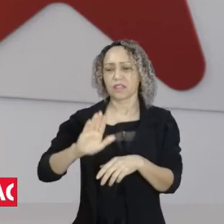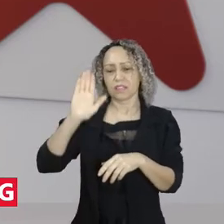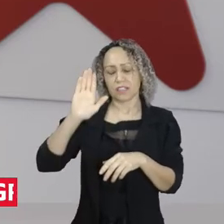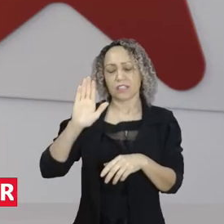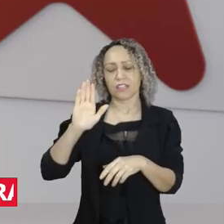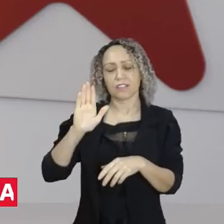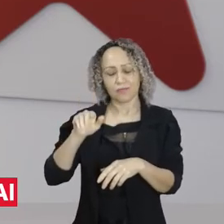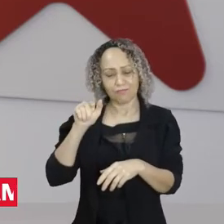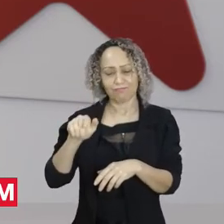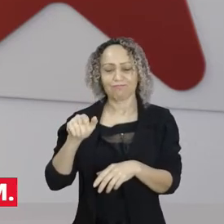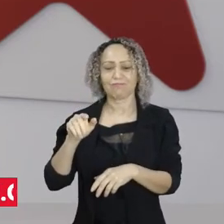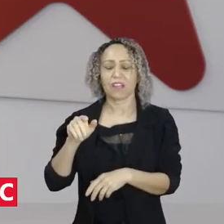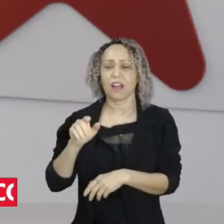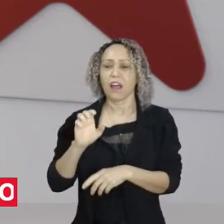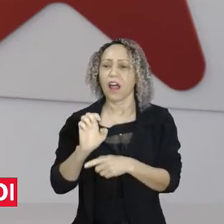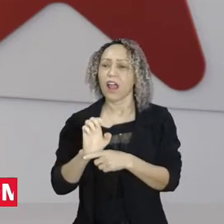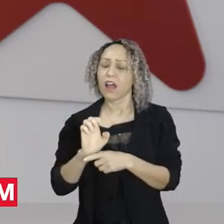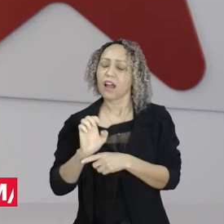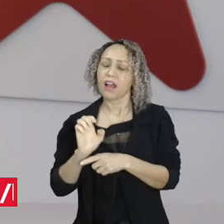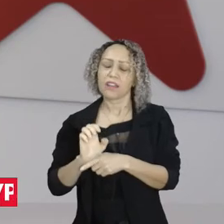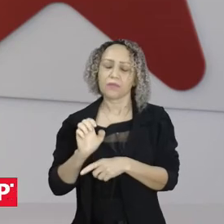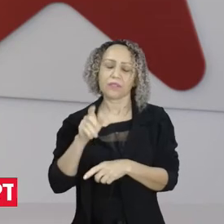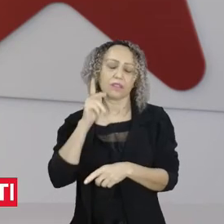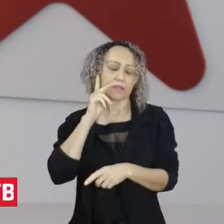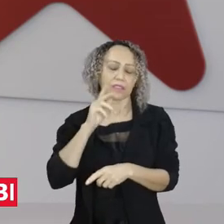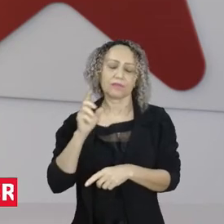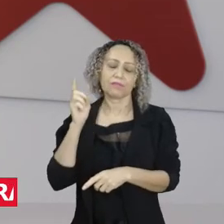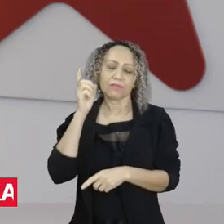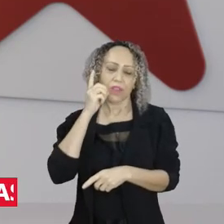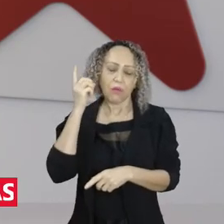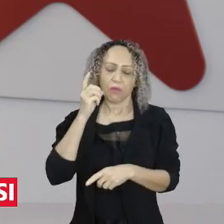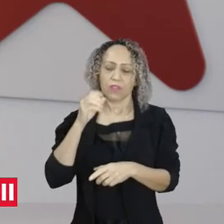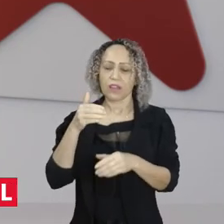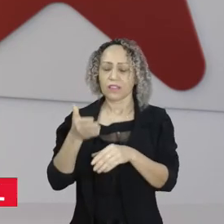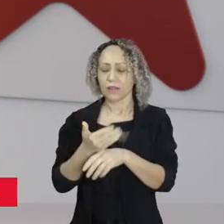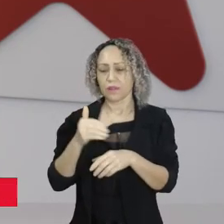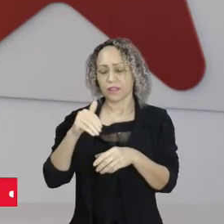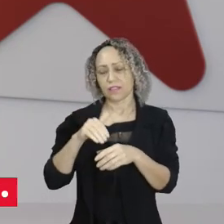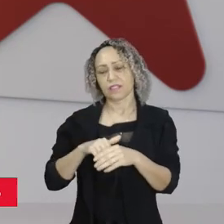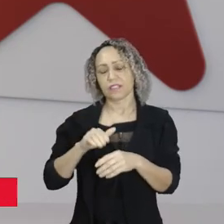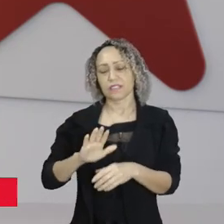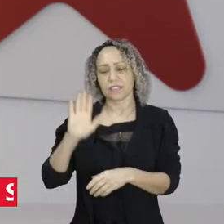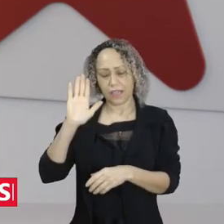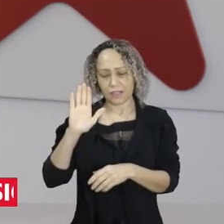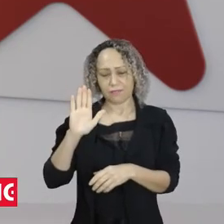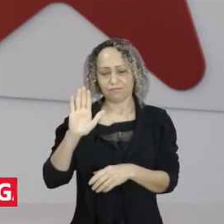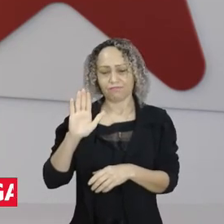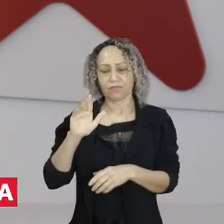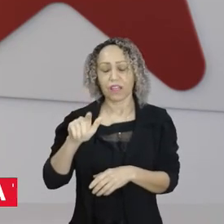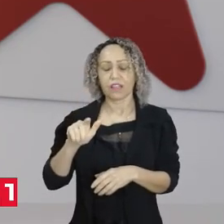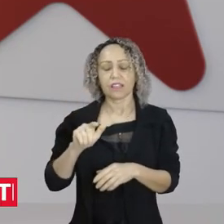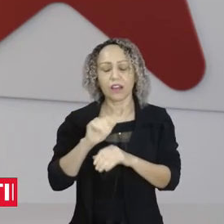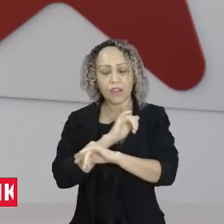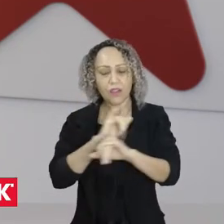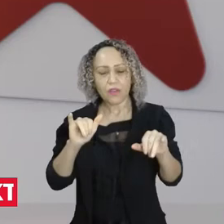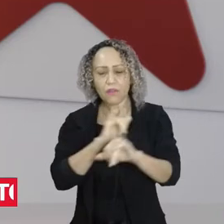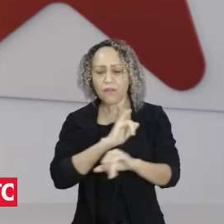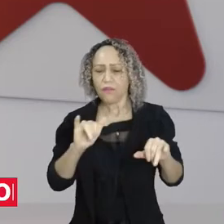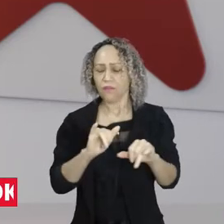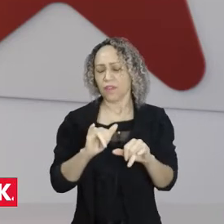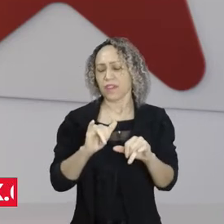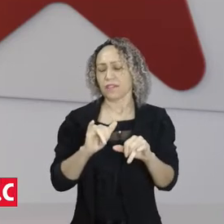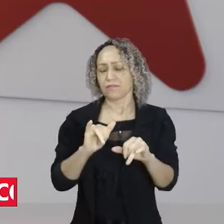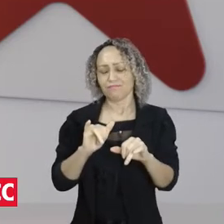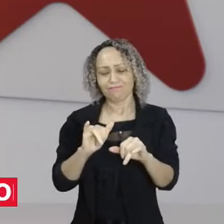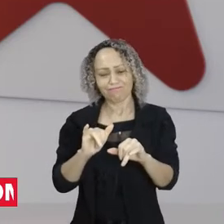entrevista hoje muito especial. Você não pode perder, participe enviando aí mensagens para o nosso chat democracia que está aberto